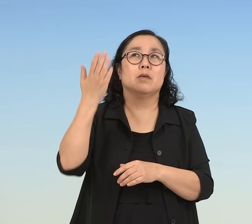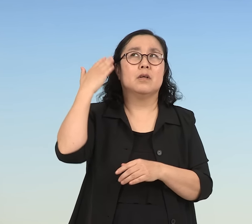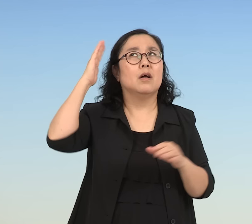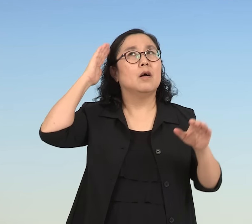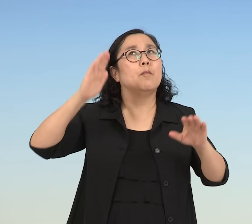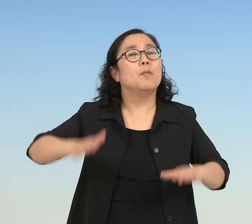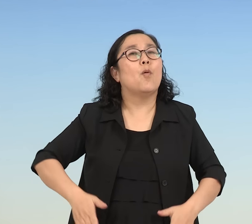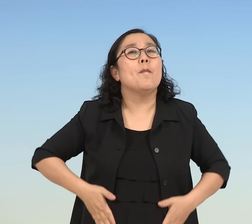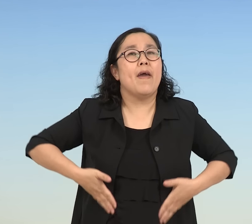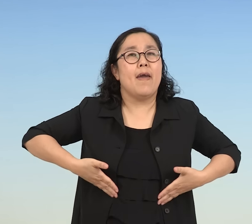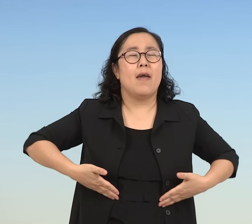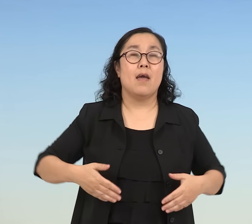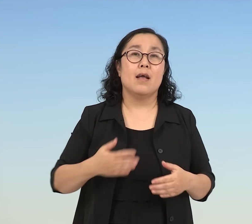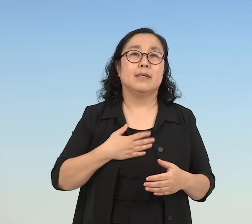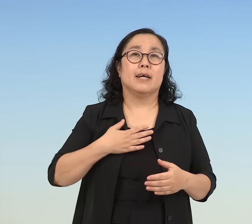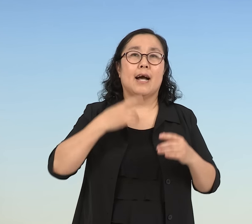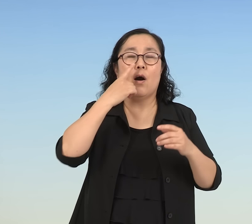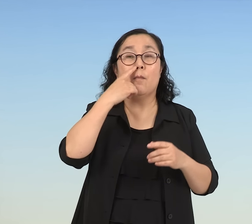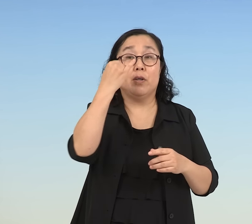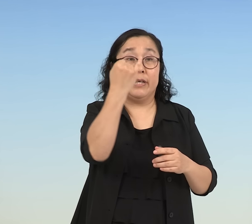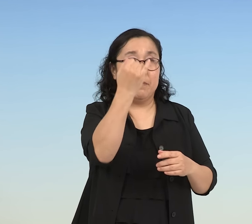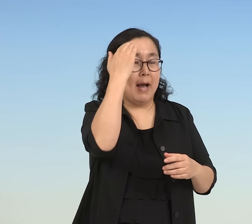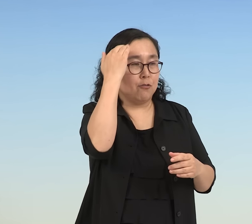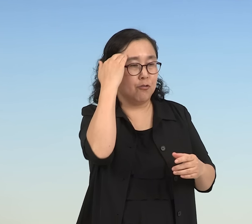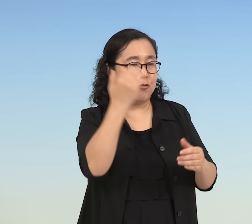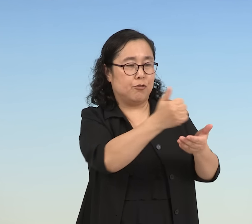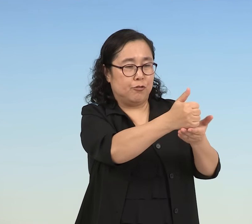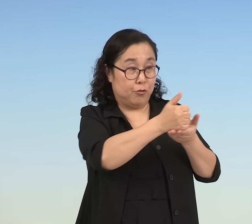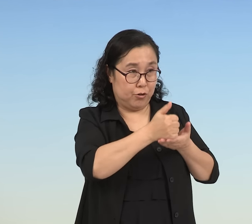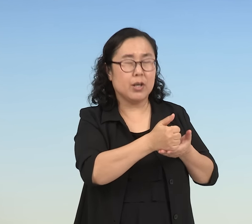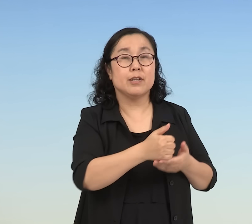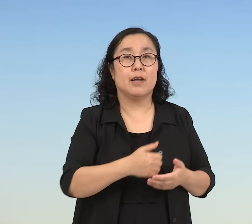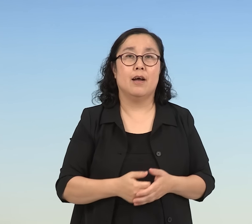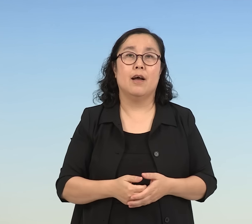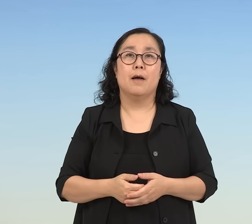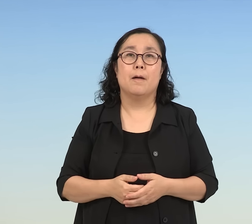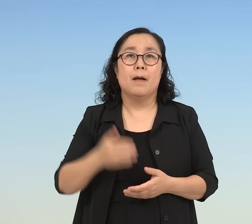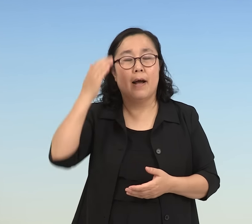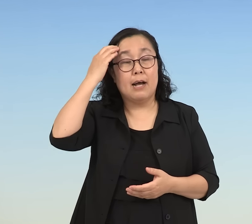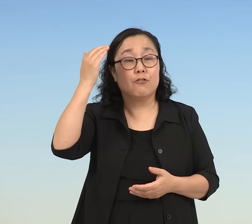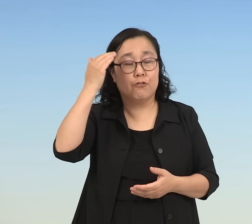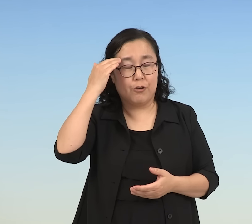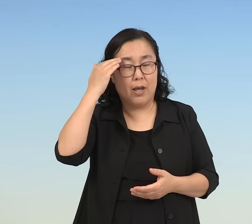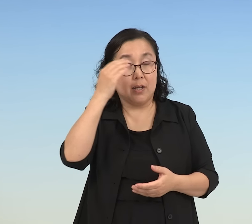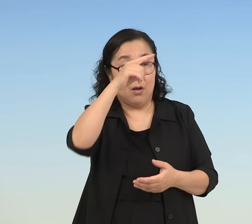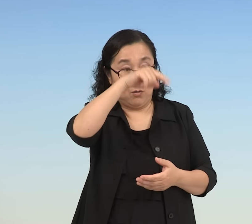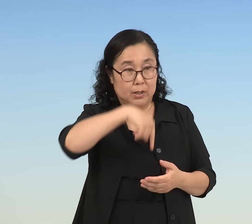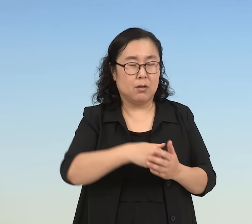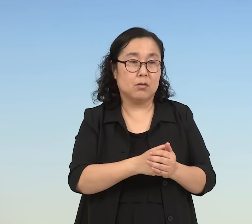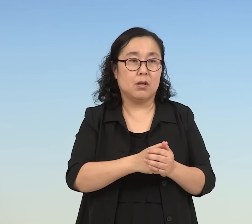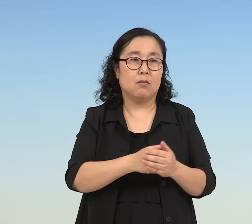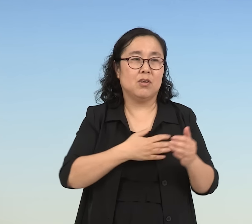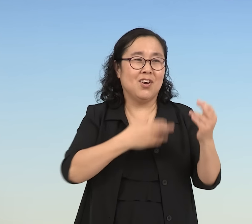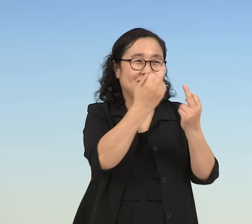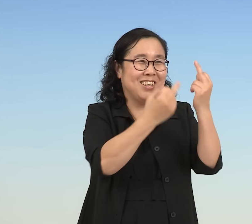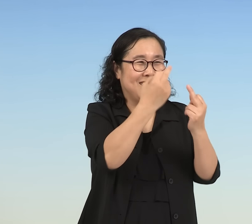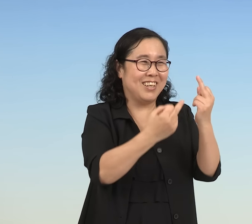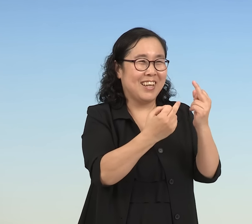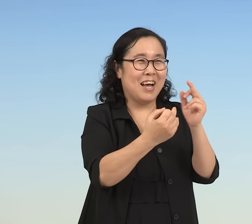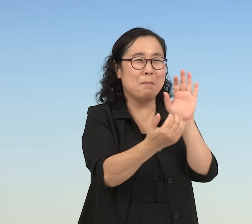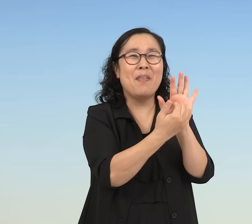지난 봄에 이 어머니를 이제 초청을 했습니다. 이제 한국에 한번 놀러 오세요. 바람도 쐬고. 근데 우리 형제들이 다